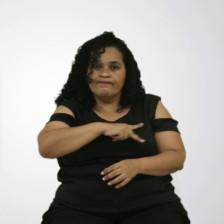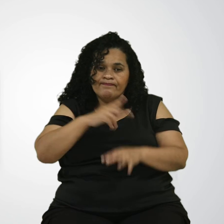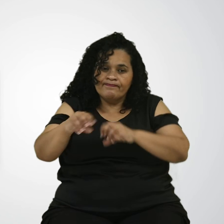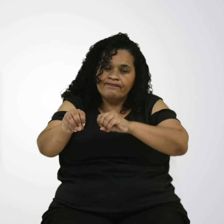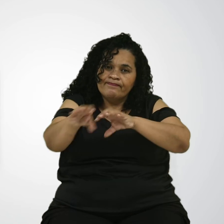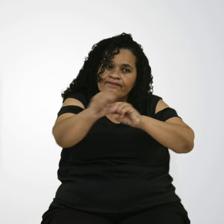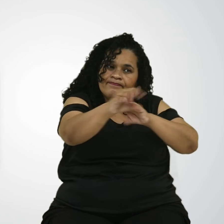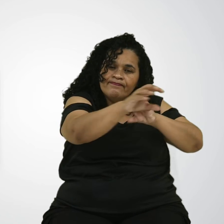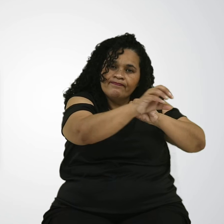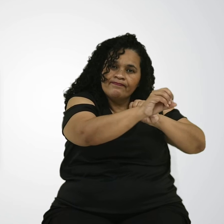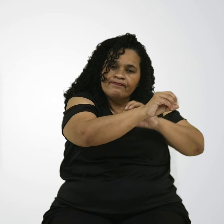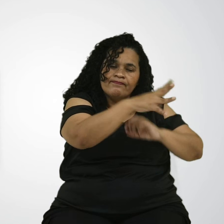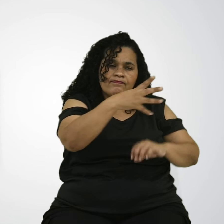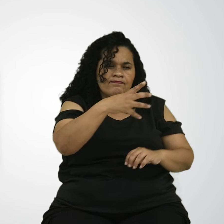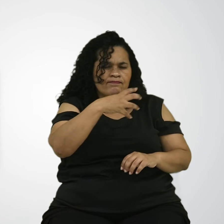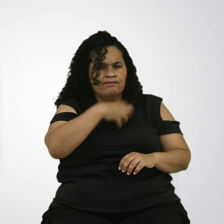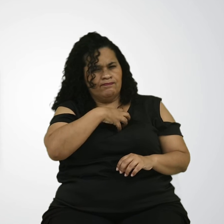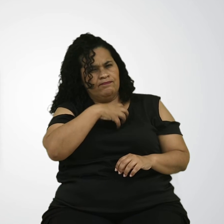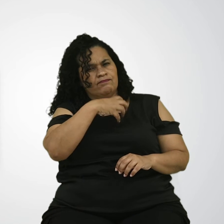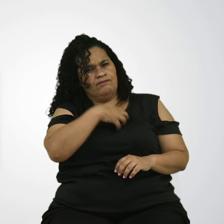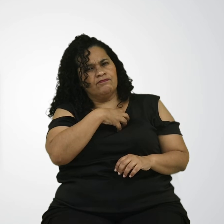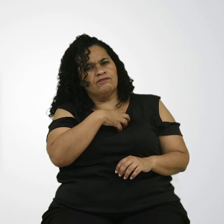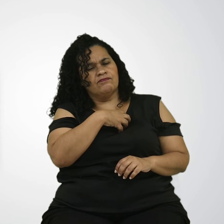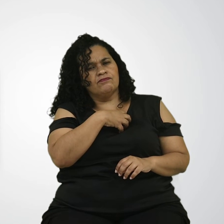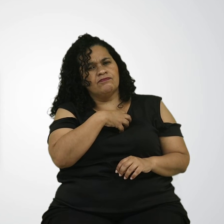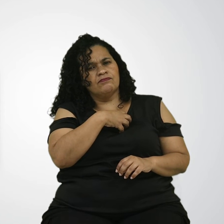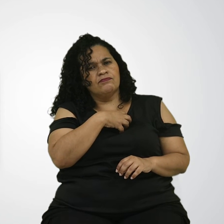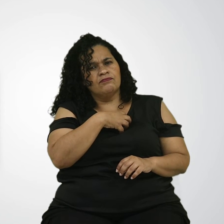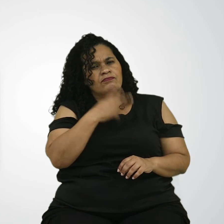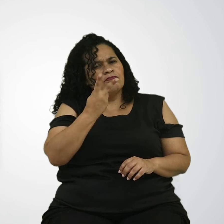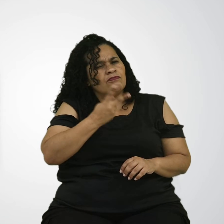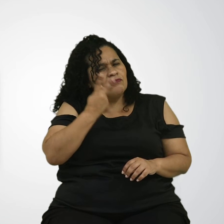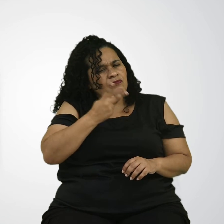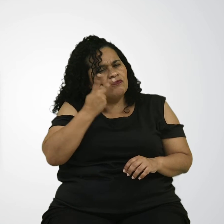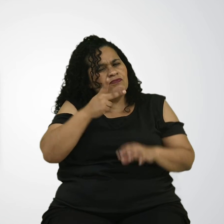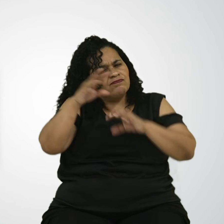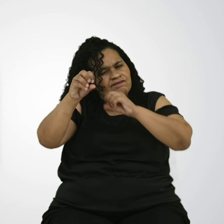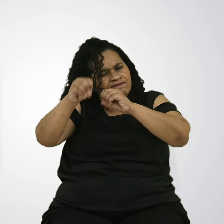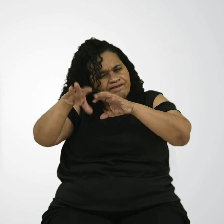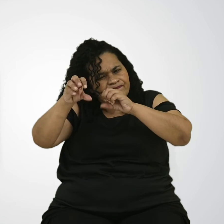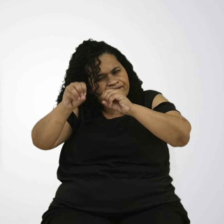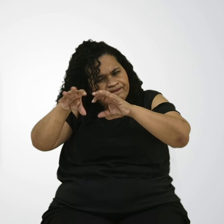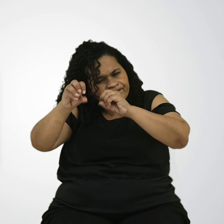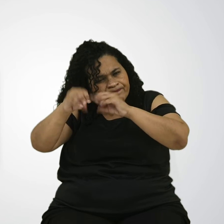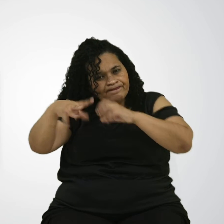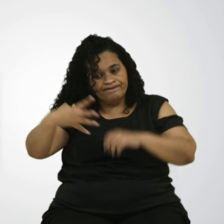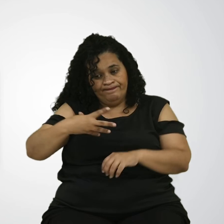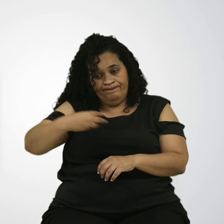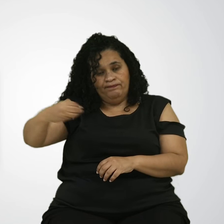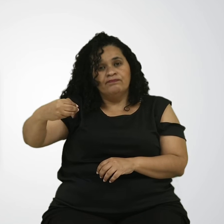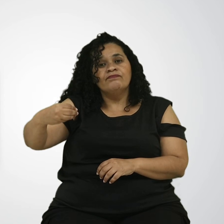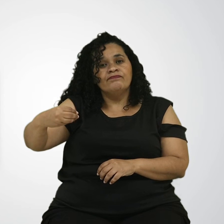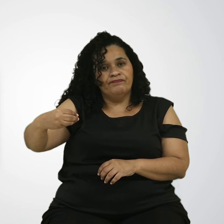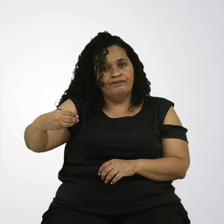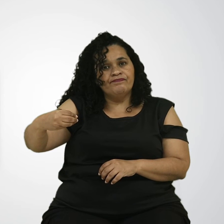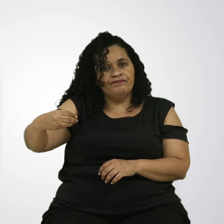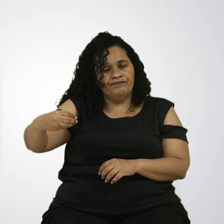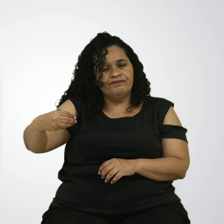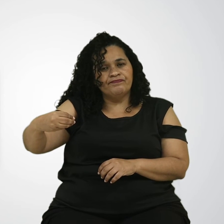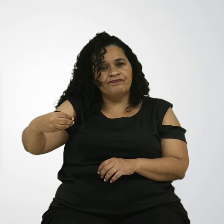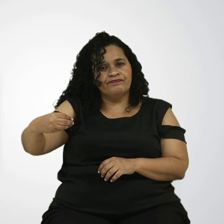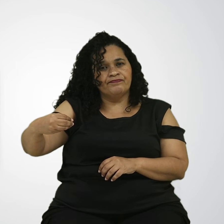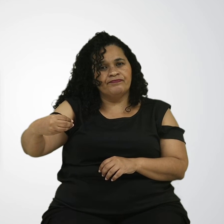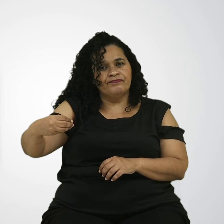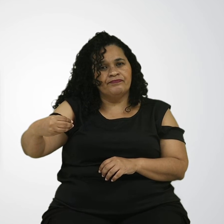correção, né? Para aqueles que dizem que disciplinar o filho ou a submissão do filho